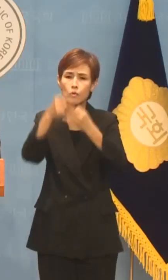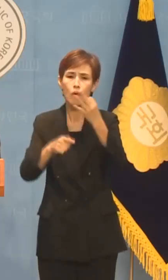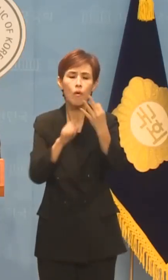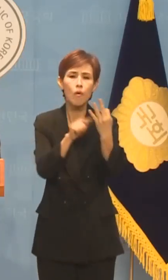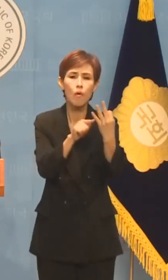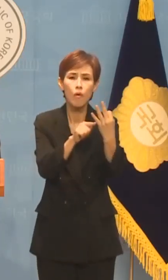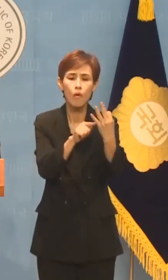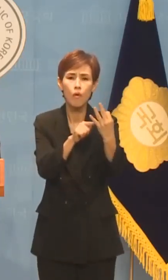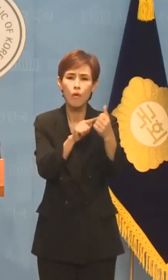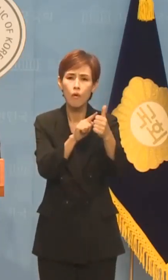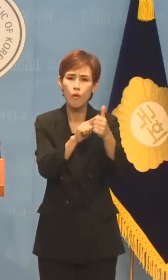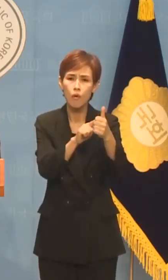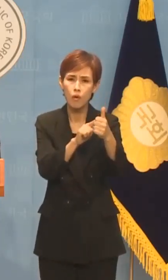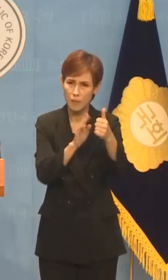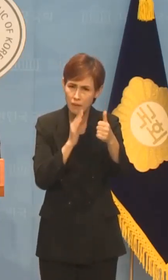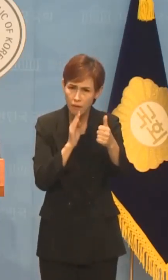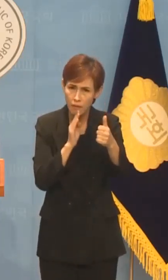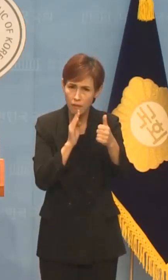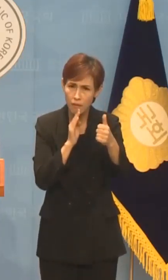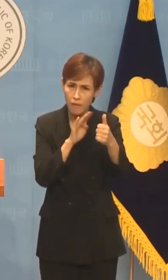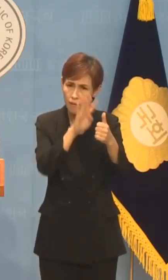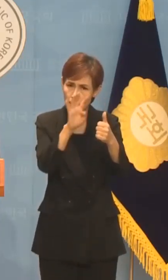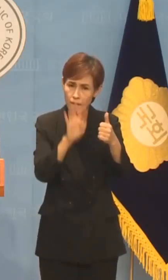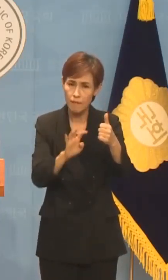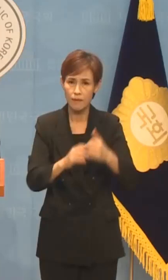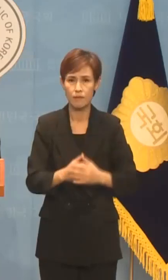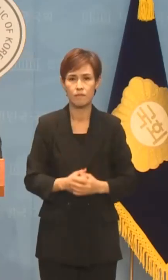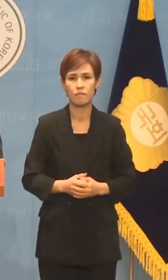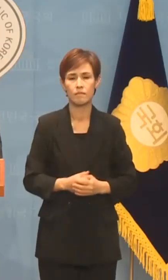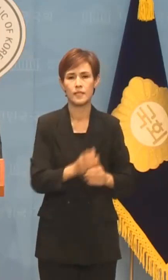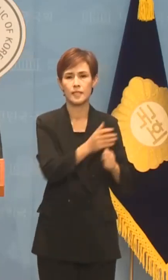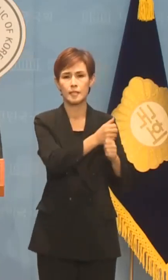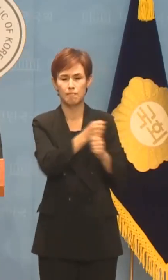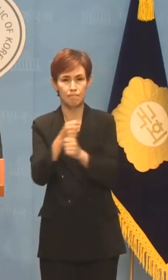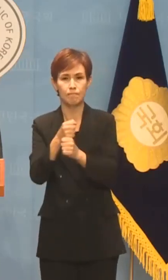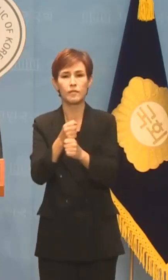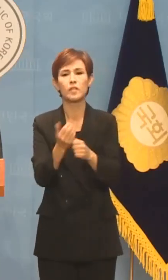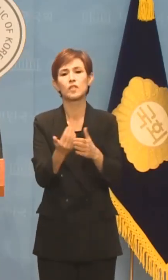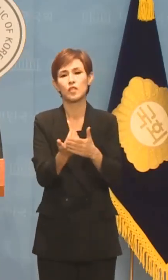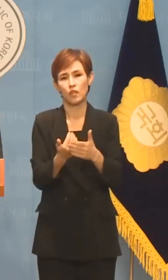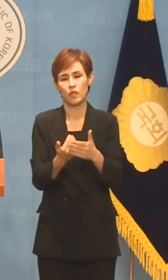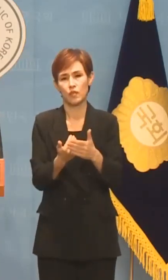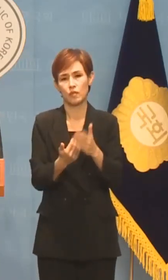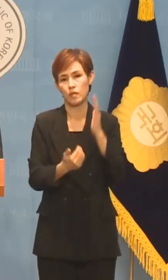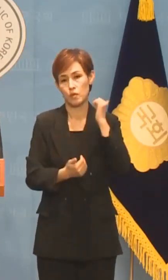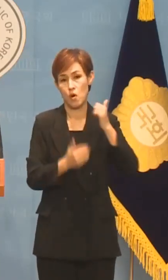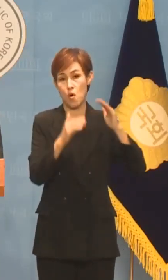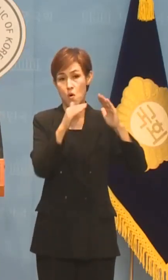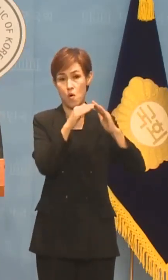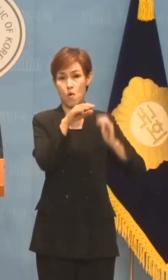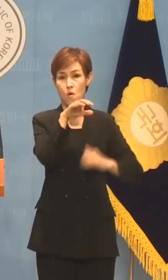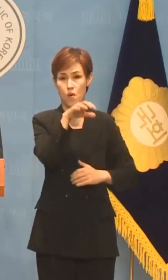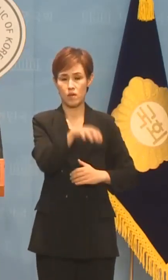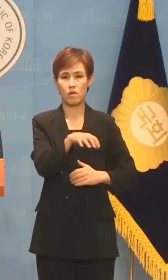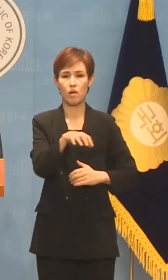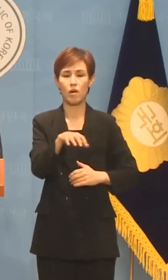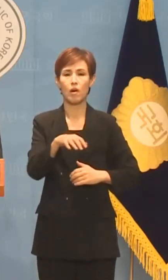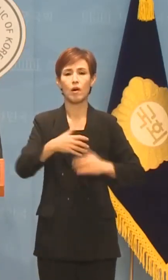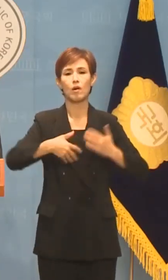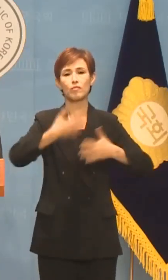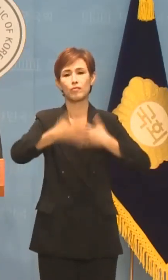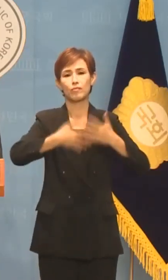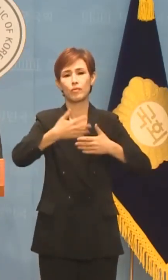자가 윤석열은 맞습니까? 체포 압송 전 이른바 관저 성명 형식의 영상에 나온